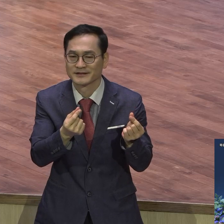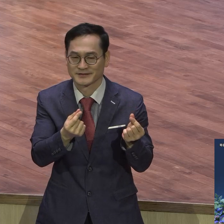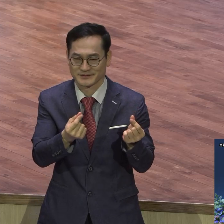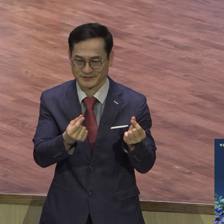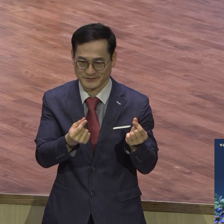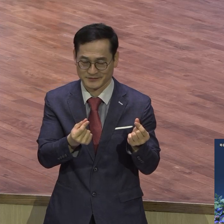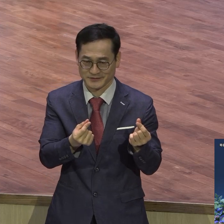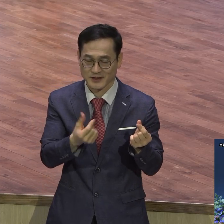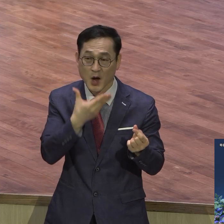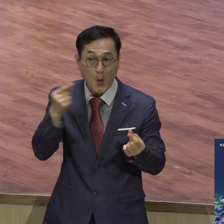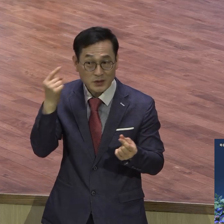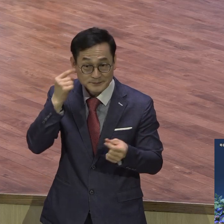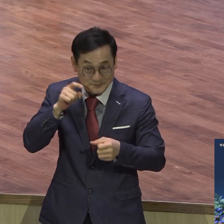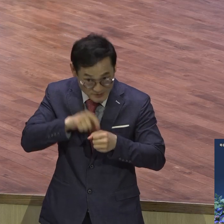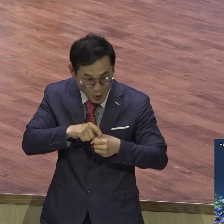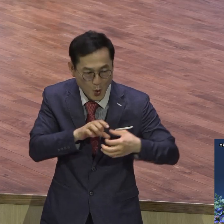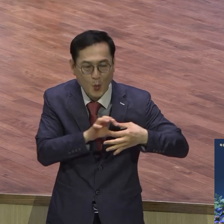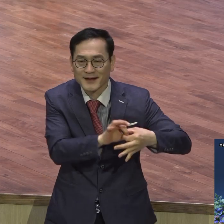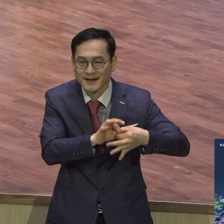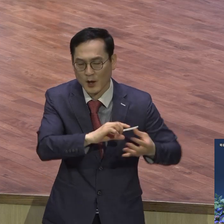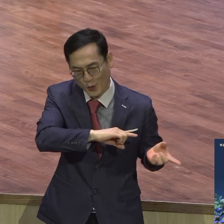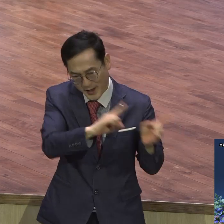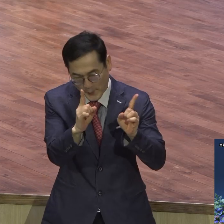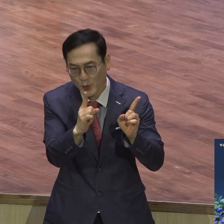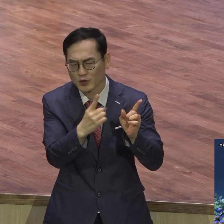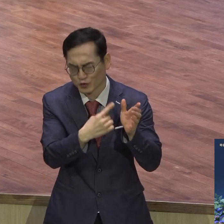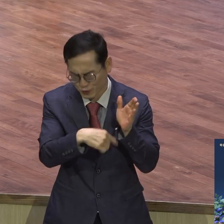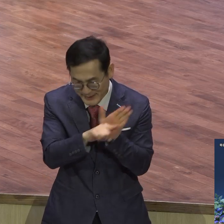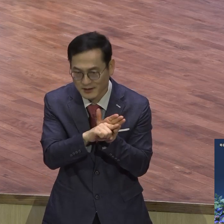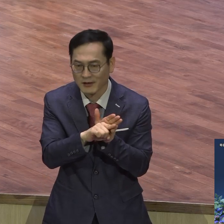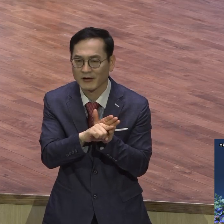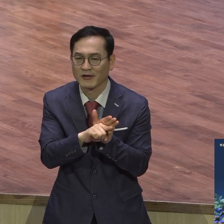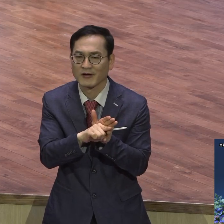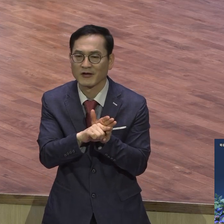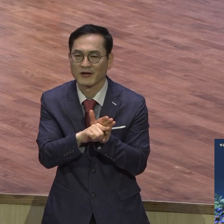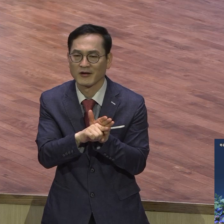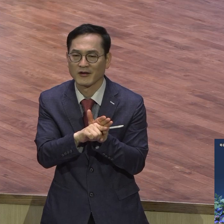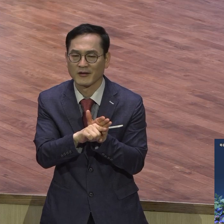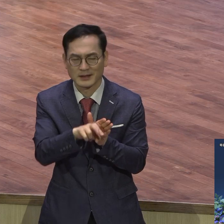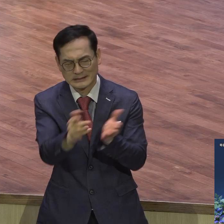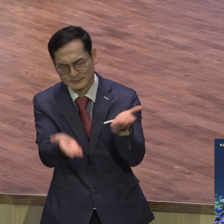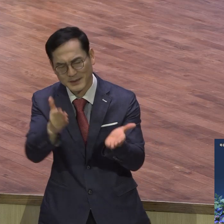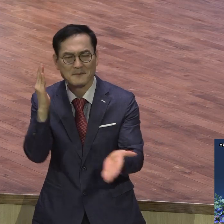이런 보금적 관계 회복을 예수님이 이 시간 강조하고 있어요.